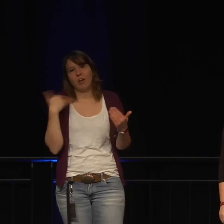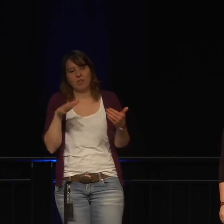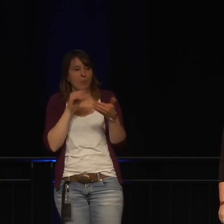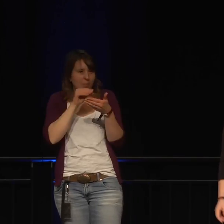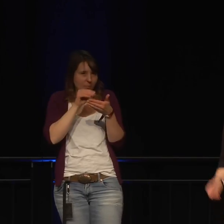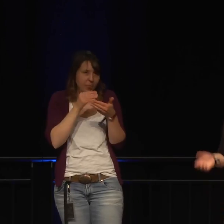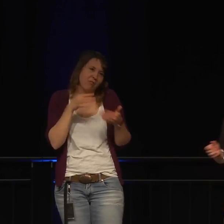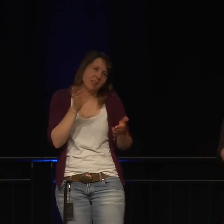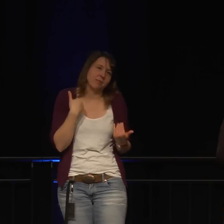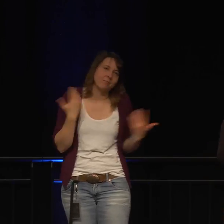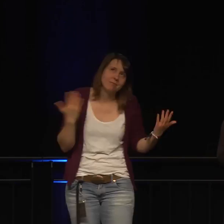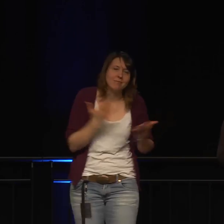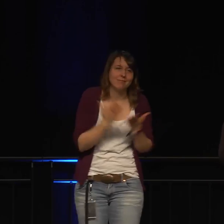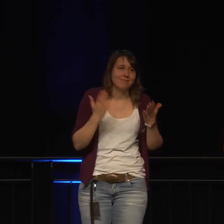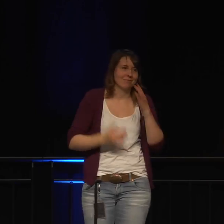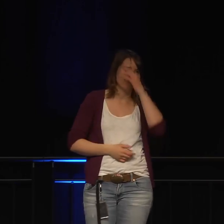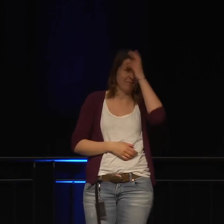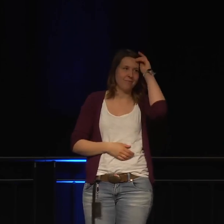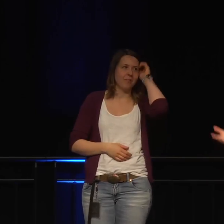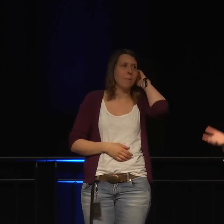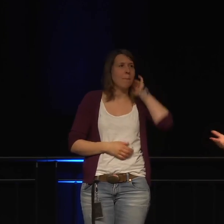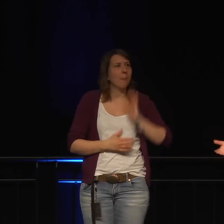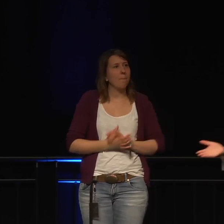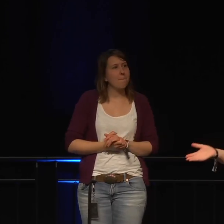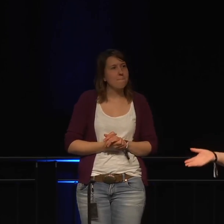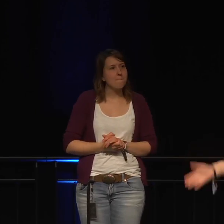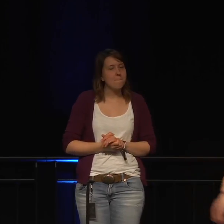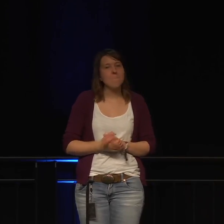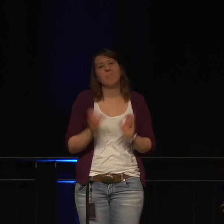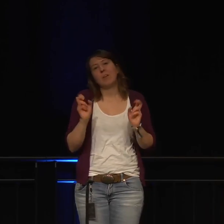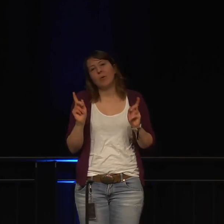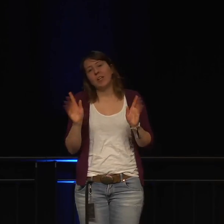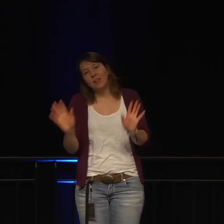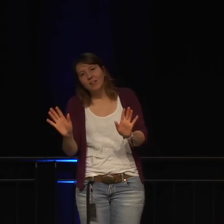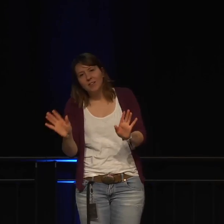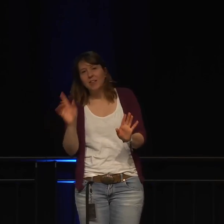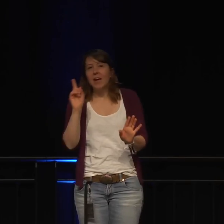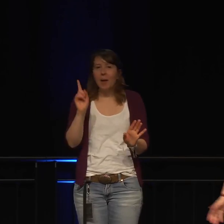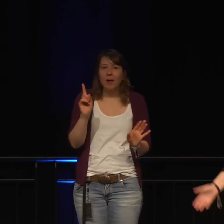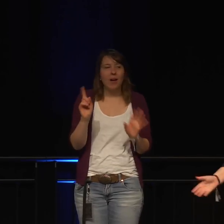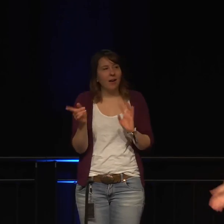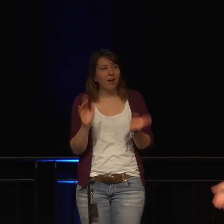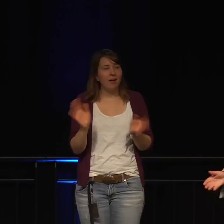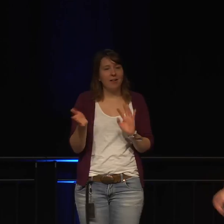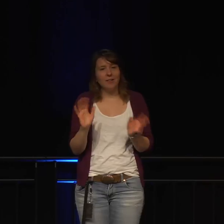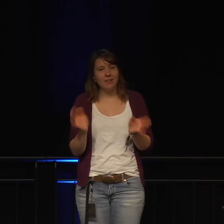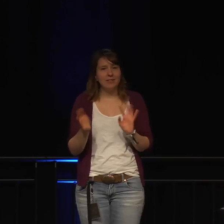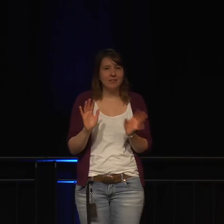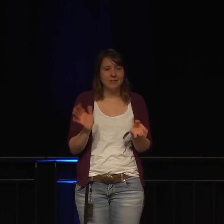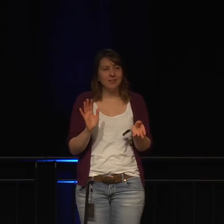Bueno, eso es lo que yo grabé antes. Pero aplausos en el público. Hay todavía